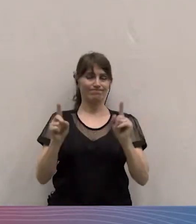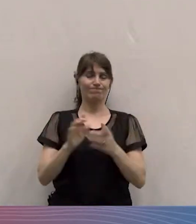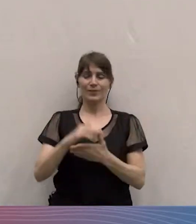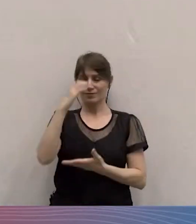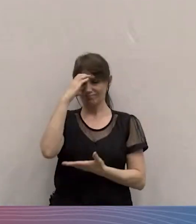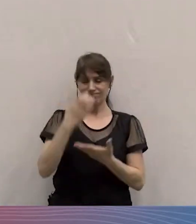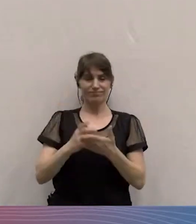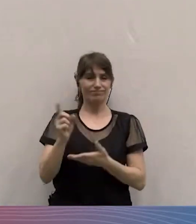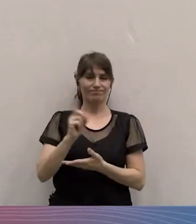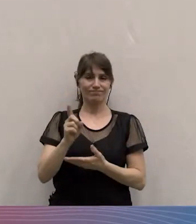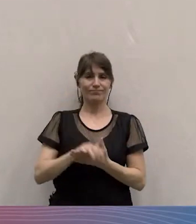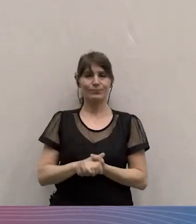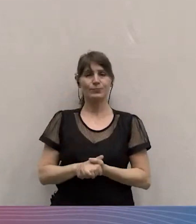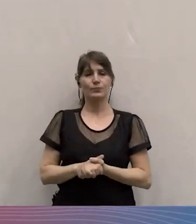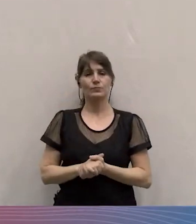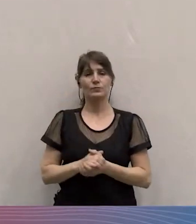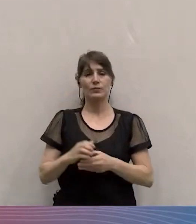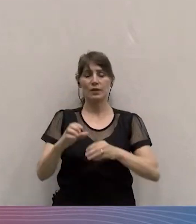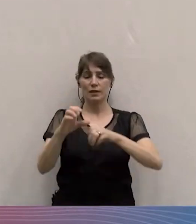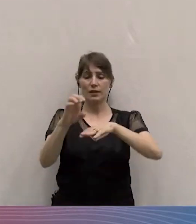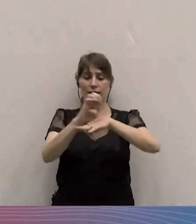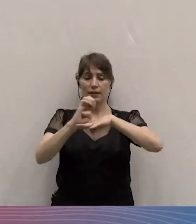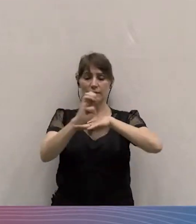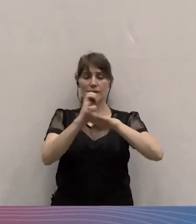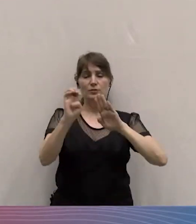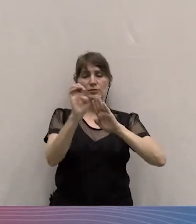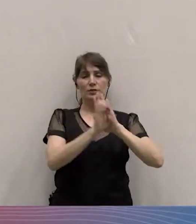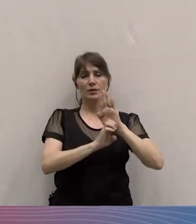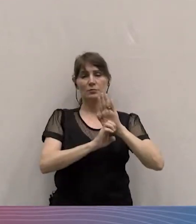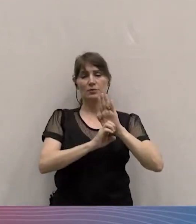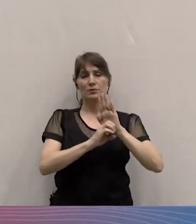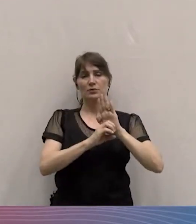Versículos 16 a 19, voltando lá para Efésios.